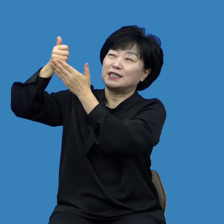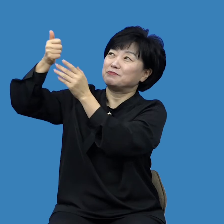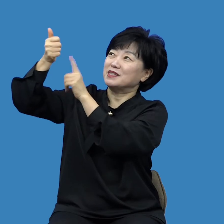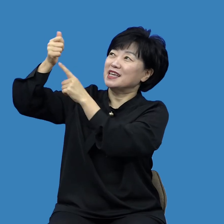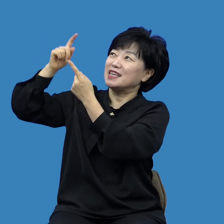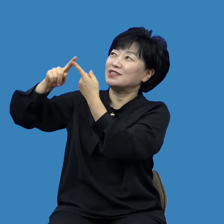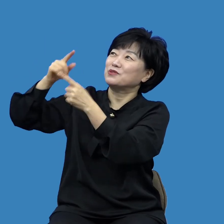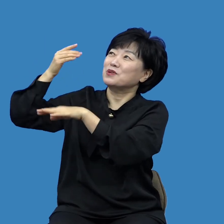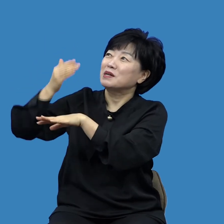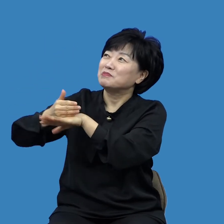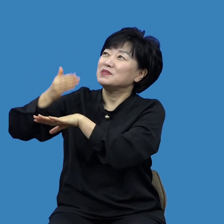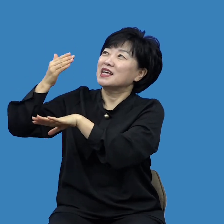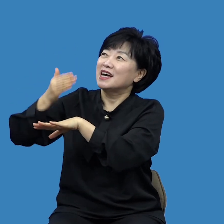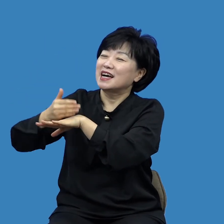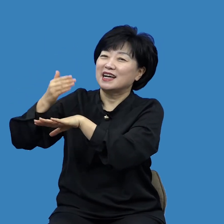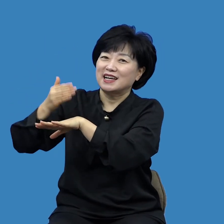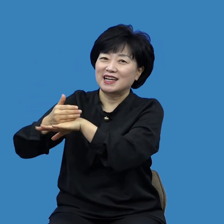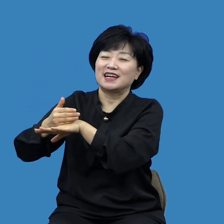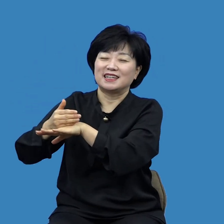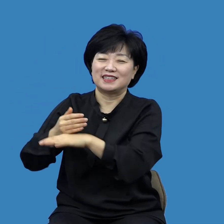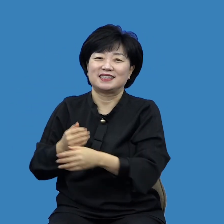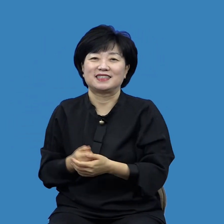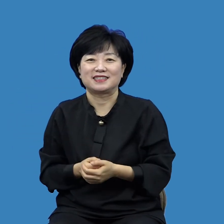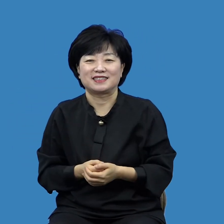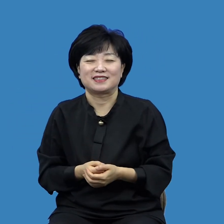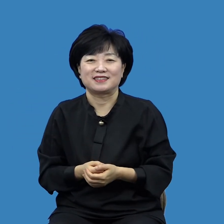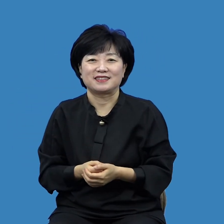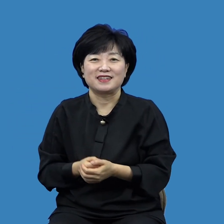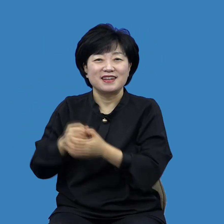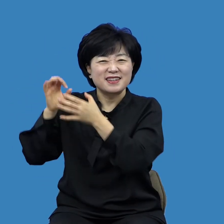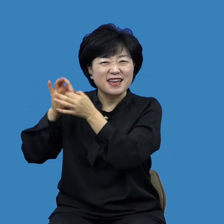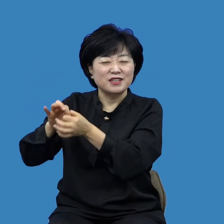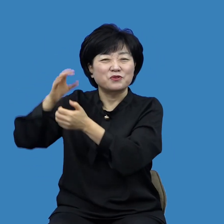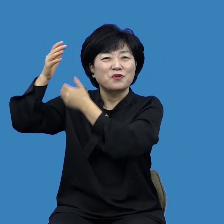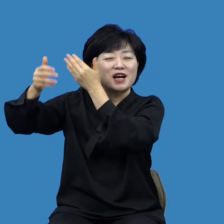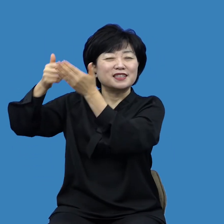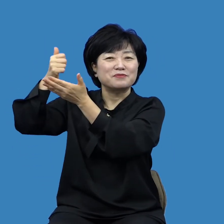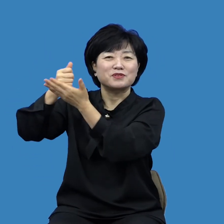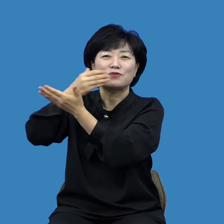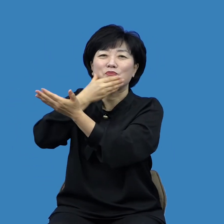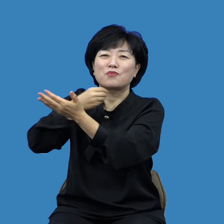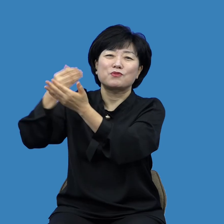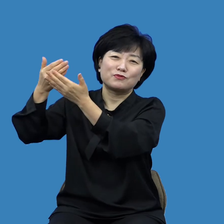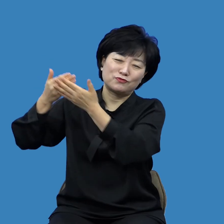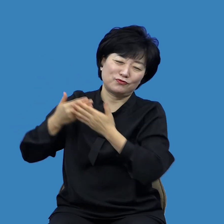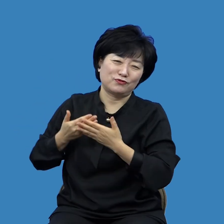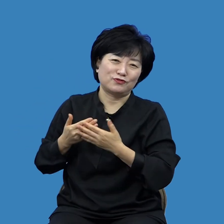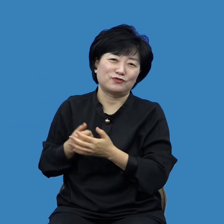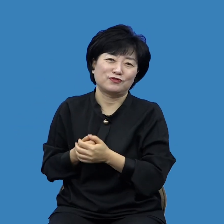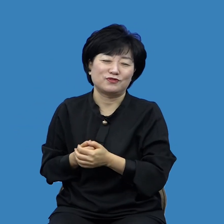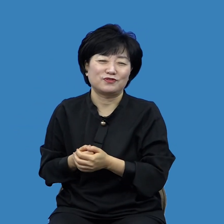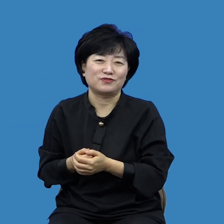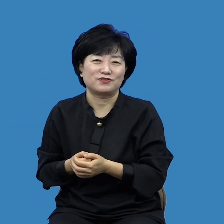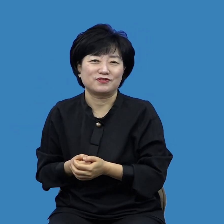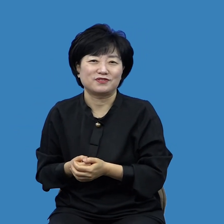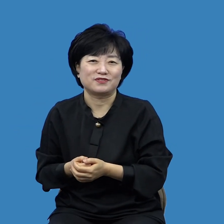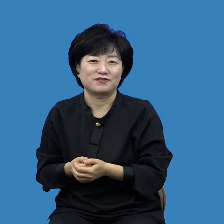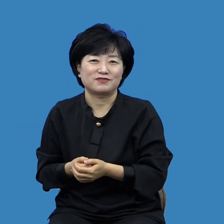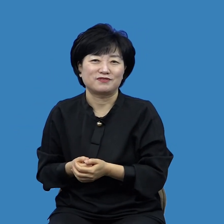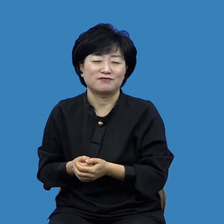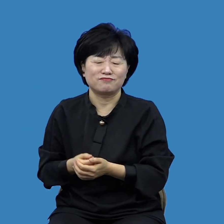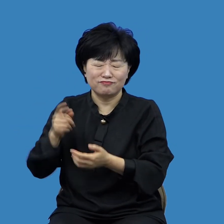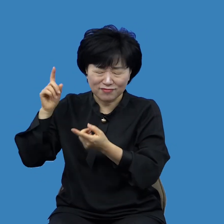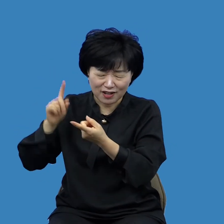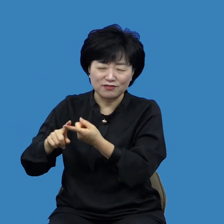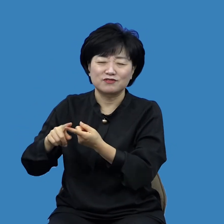계속 감사한 것들을 먼저 찾게 돼요. 그럼 하나님께서 계속 감사하는 사람에게 복을 주실까, 벌을 주실까? 당연히